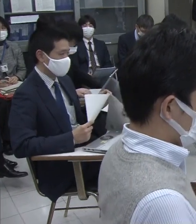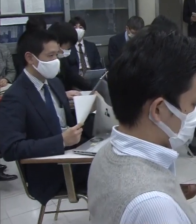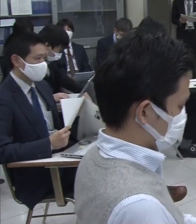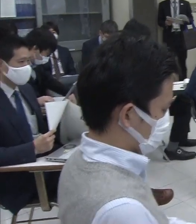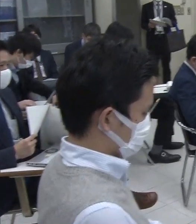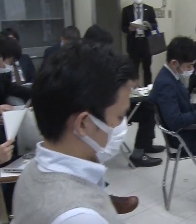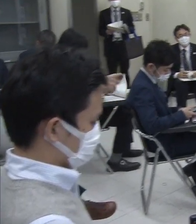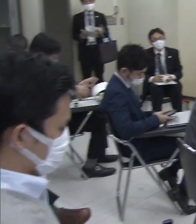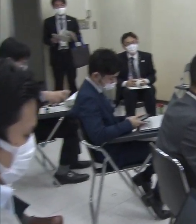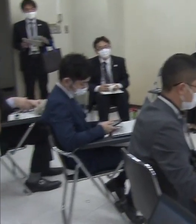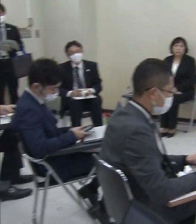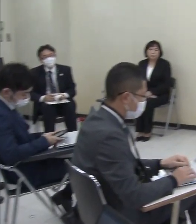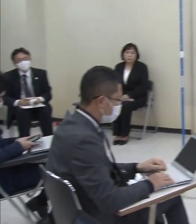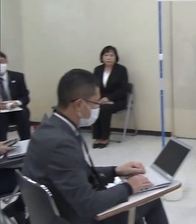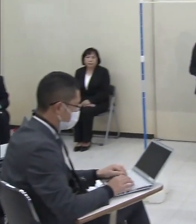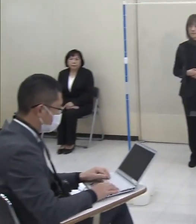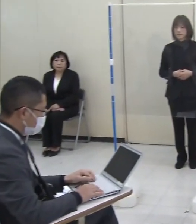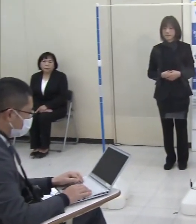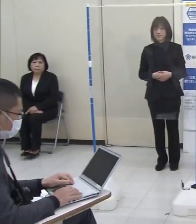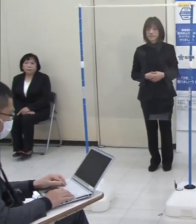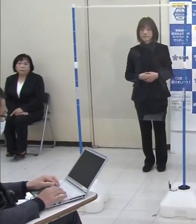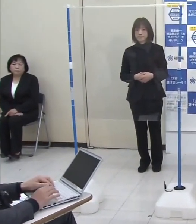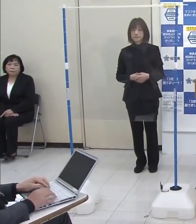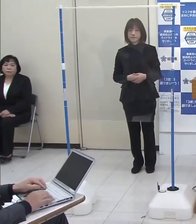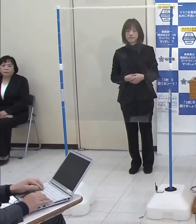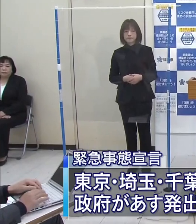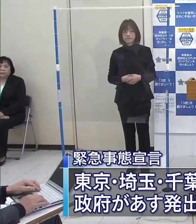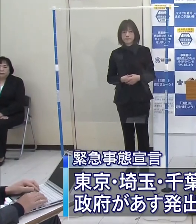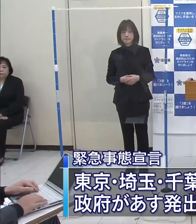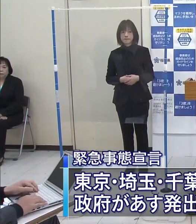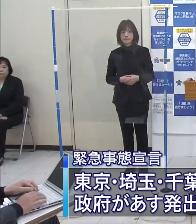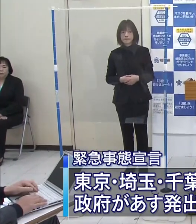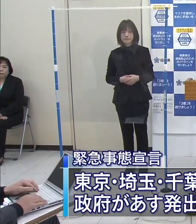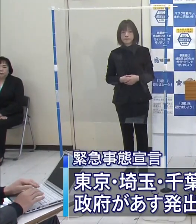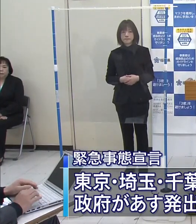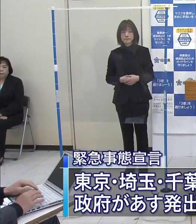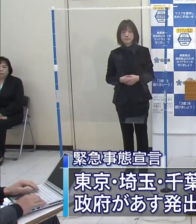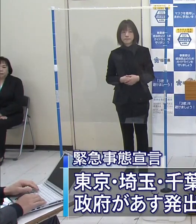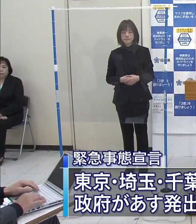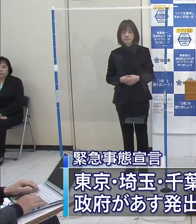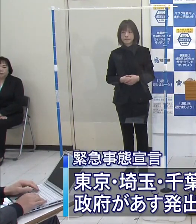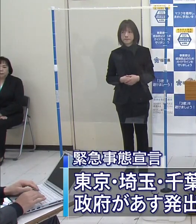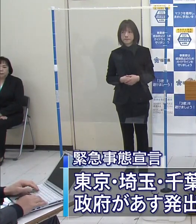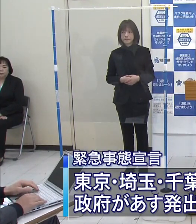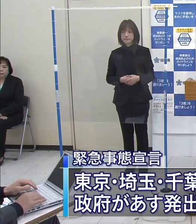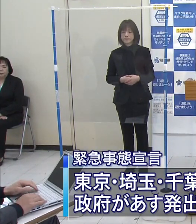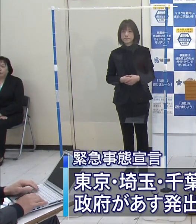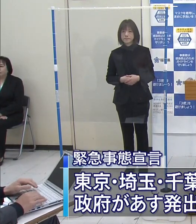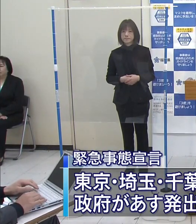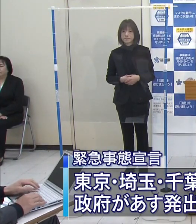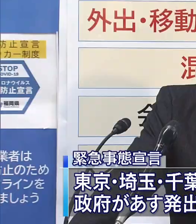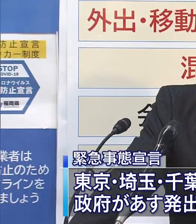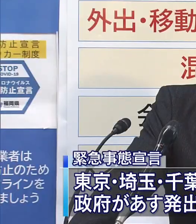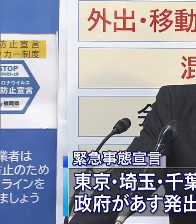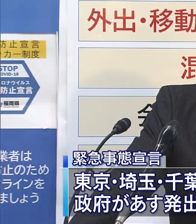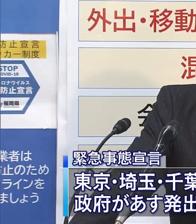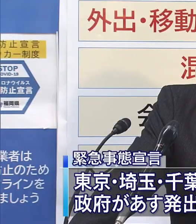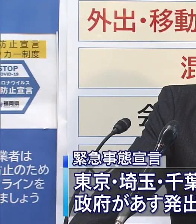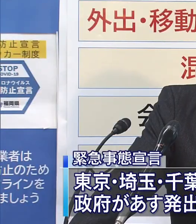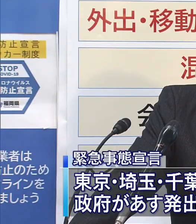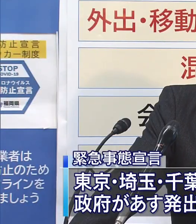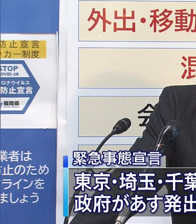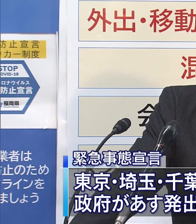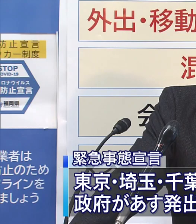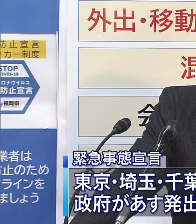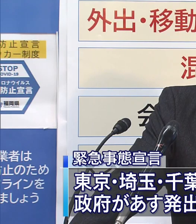小川知事は午前の定例会見で新型コロナウイルスの感染拡大が続く東京都と埼玉分